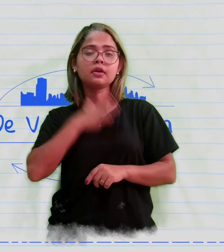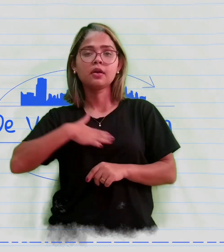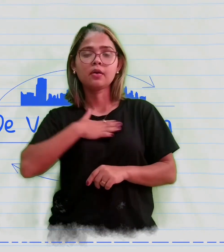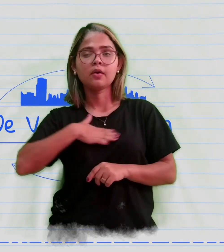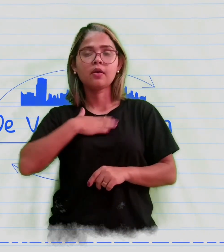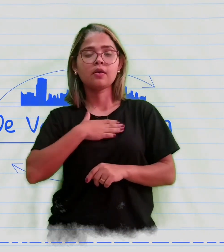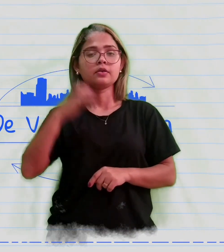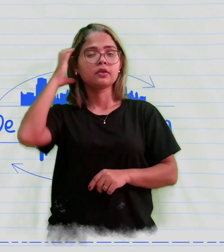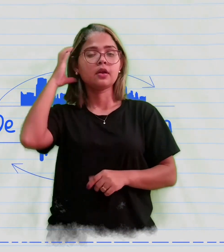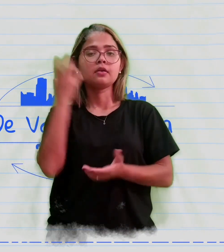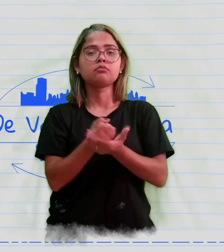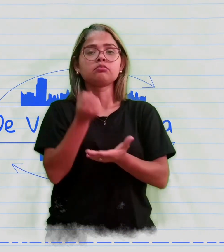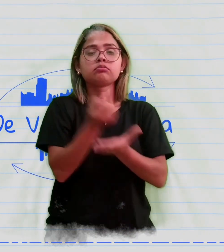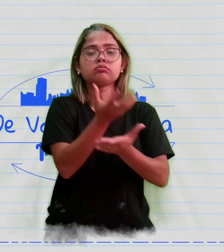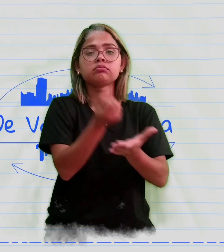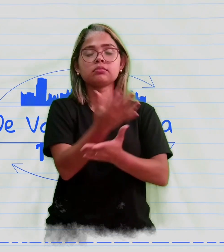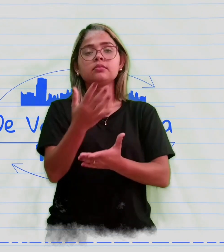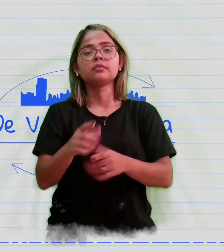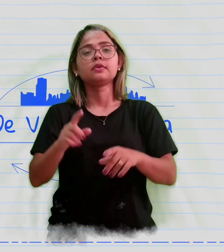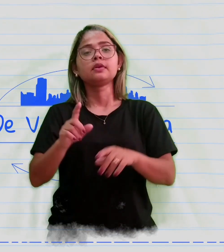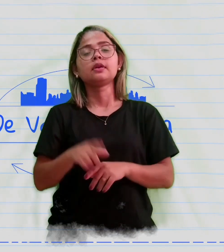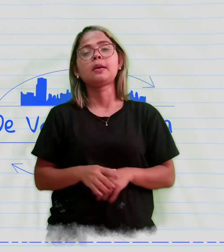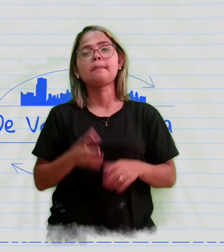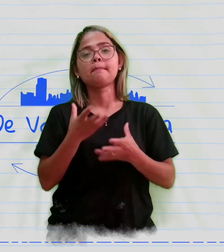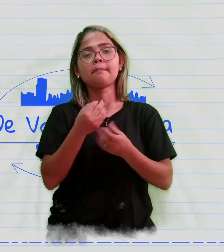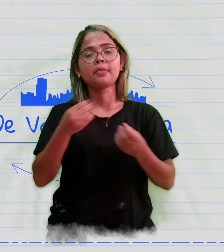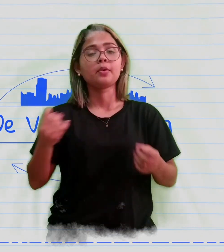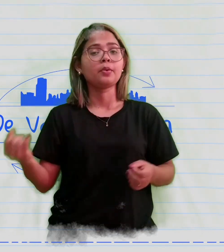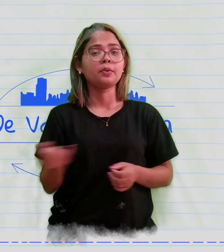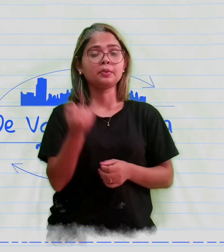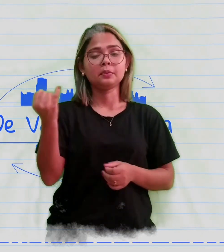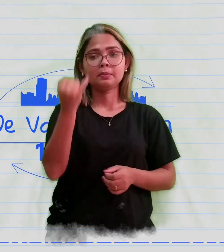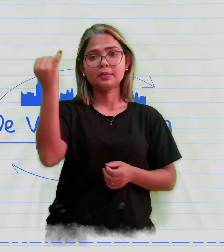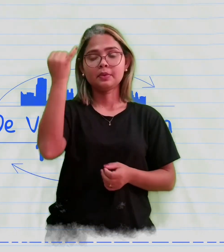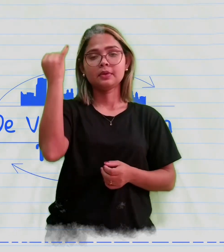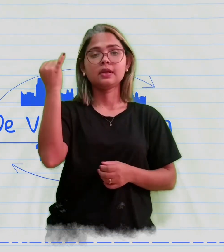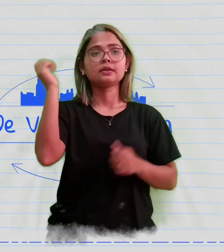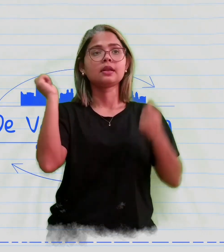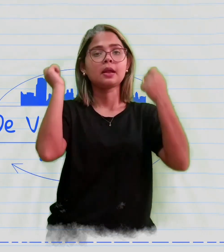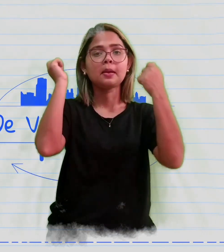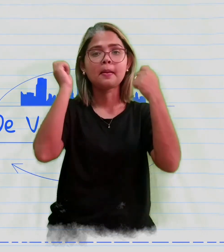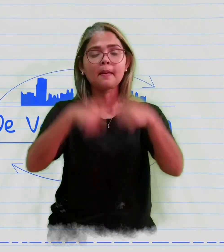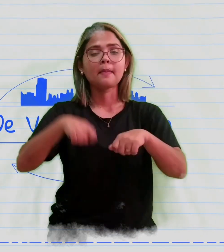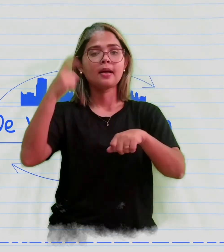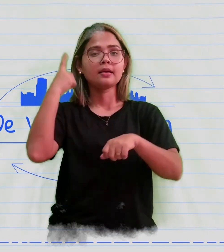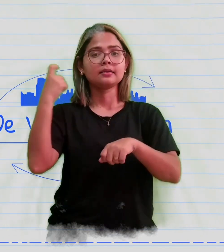toda, e aí eu vou ouvir isso aqui, e gente, muito incrível a capacidade sonora